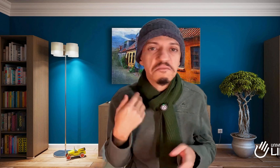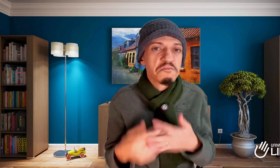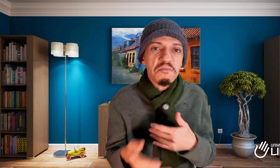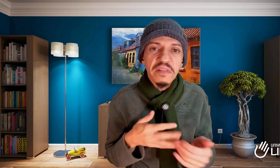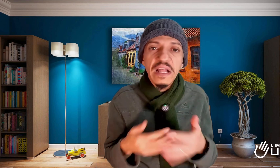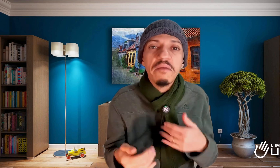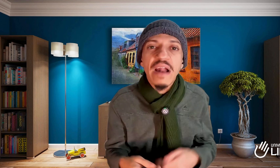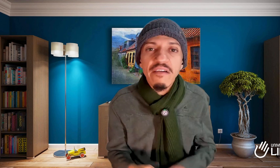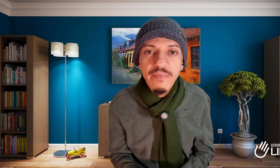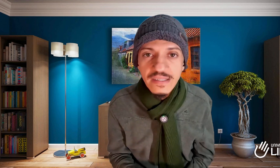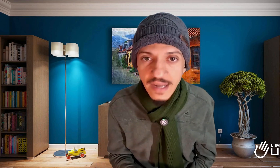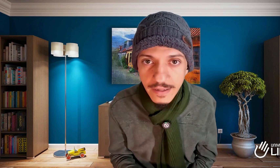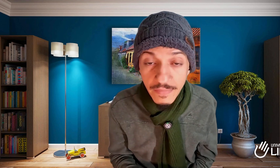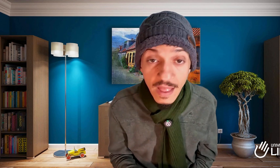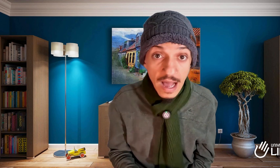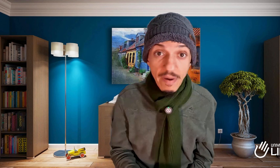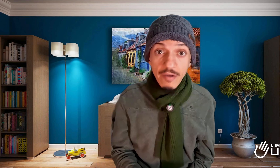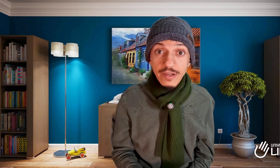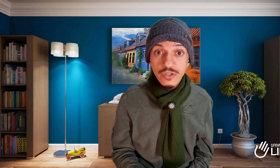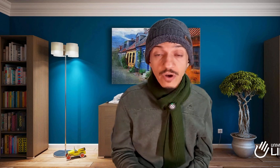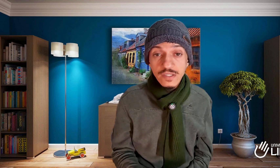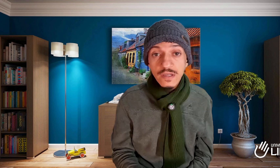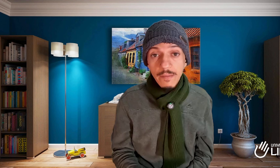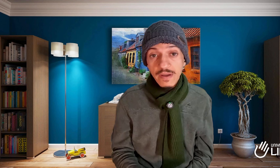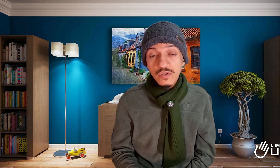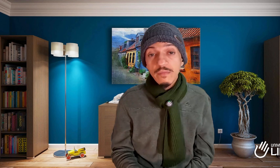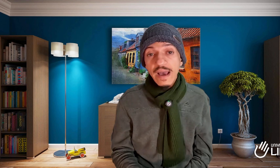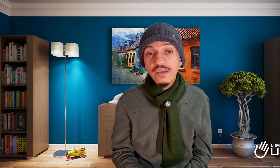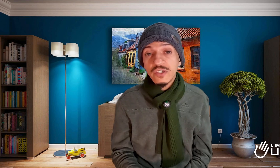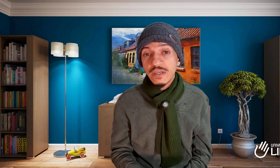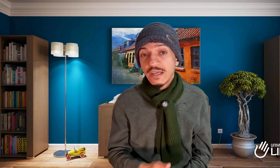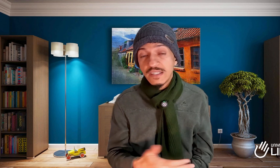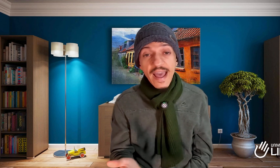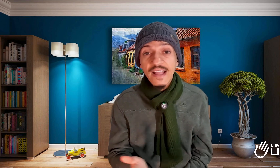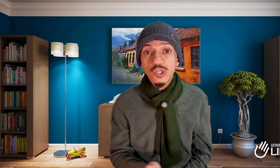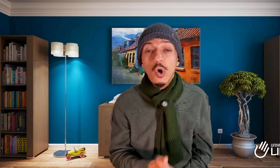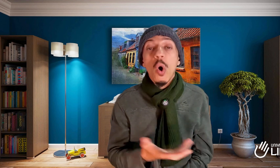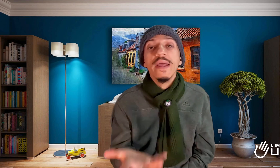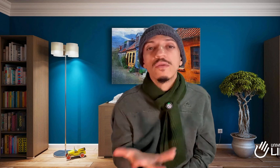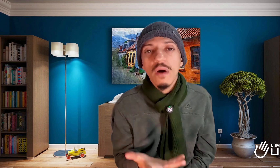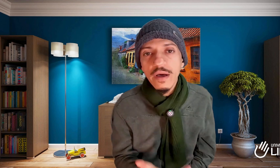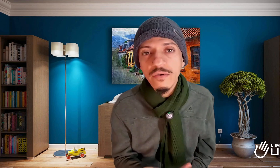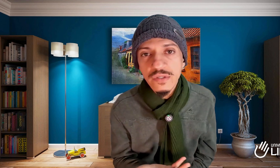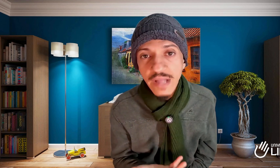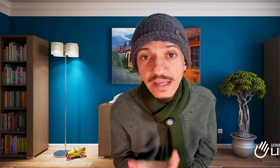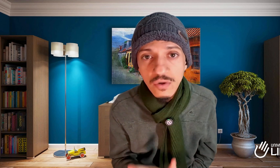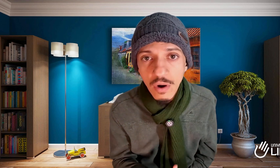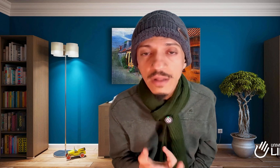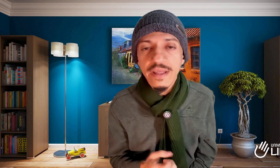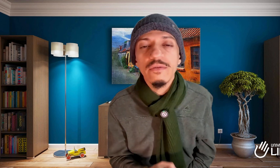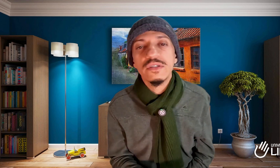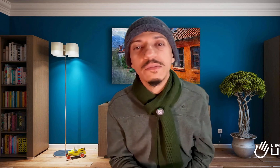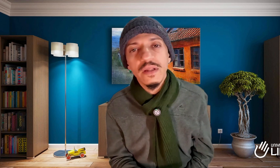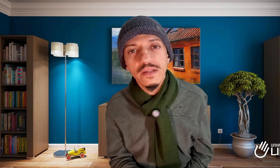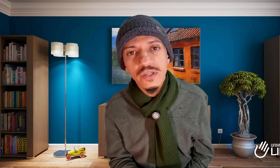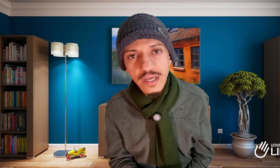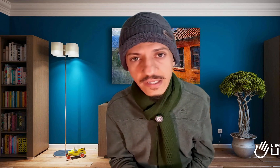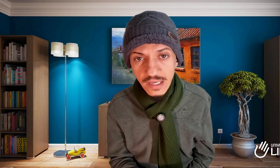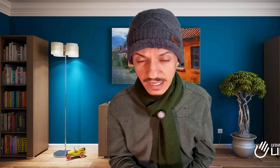nem lembrava mais nada. A maioria de nós passou mais de 7, 8 anos na escola, tendo disciplina de inglês, e saiu